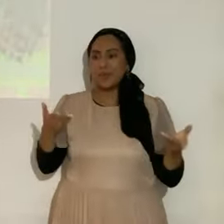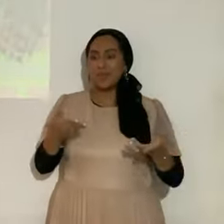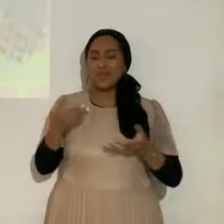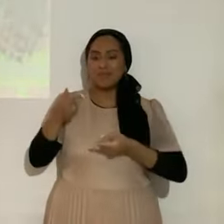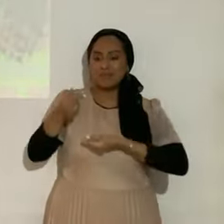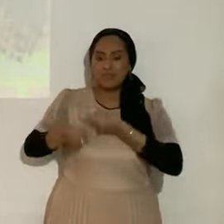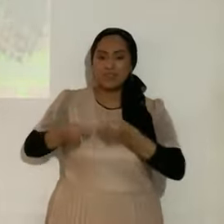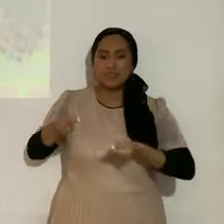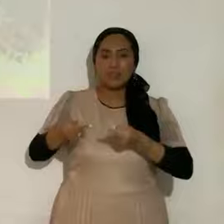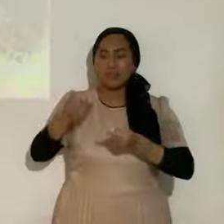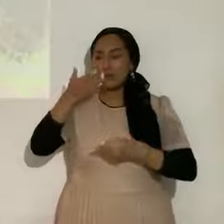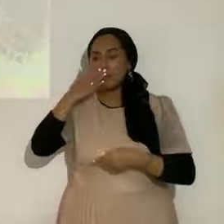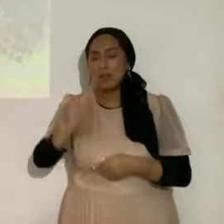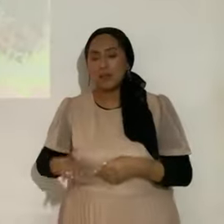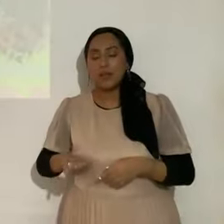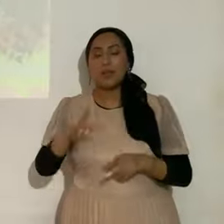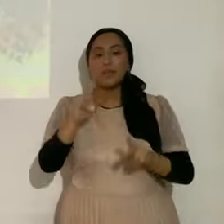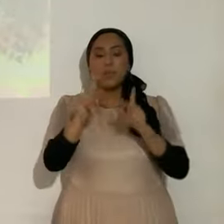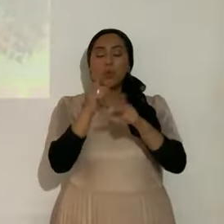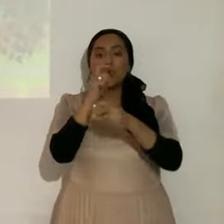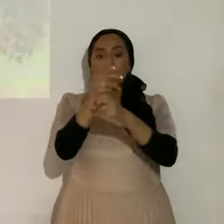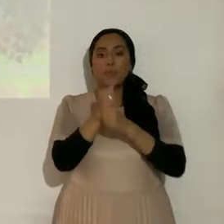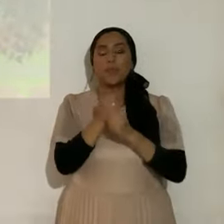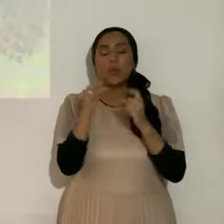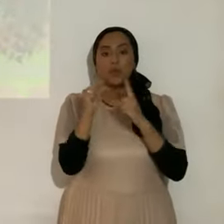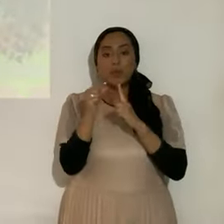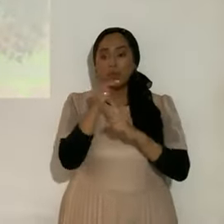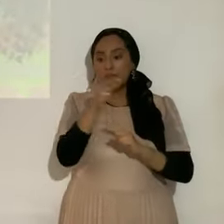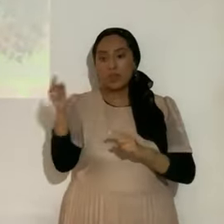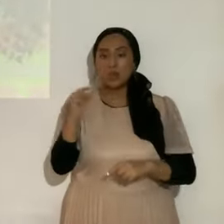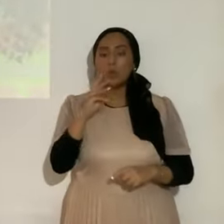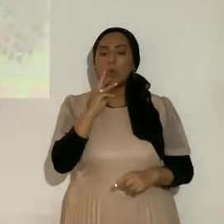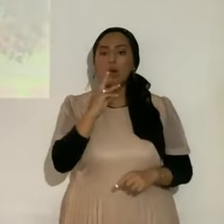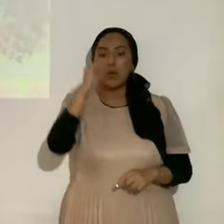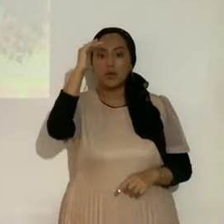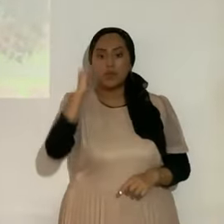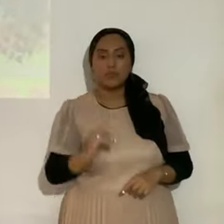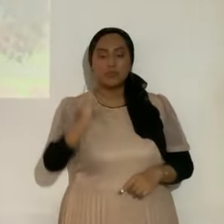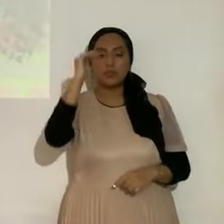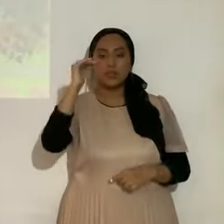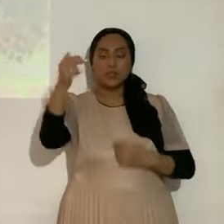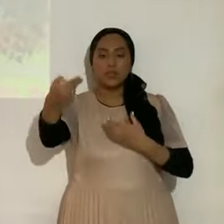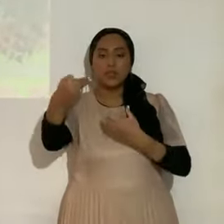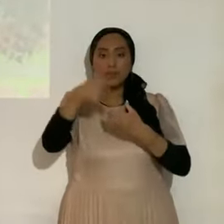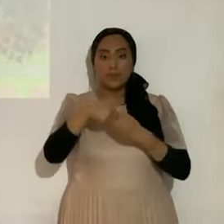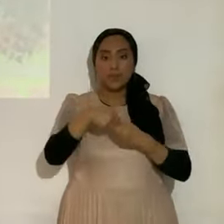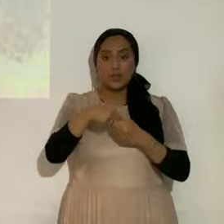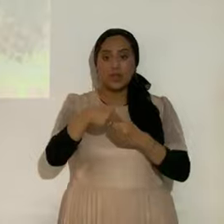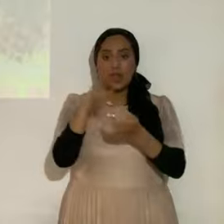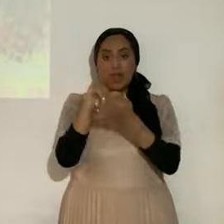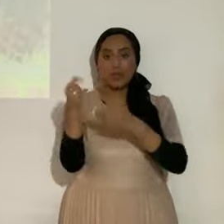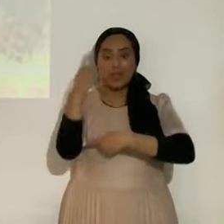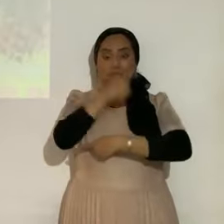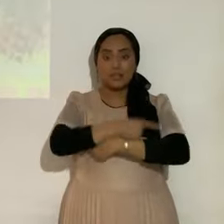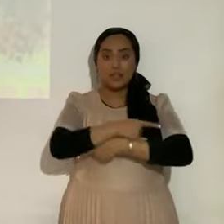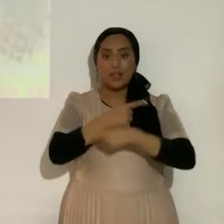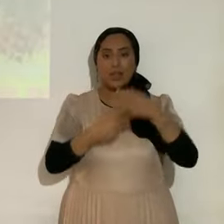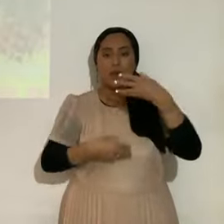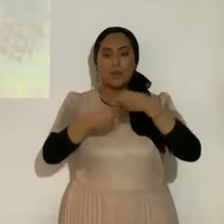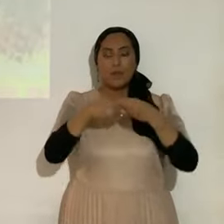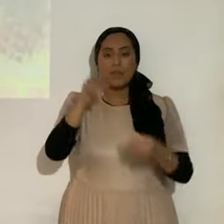generación. Así que los que recibieron su palabra fueron bautizados, y se añadieron perdón en aquel día